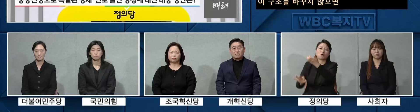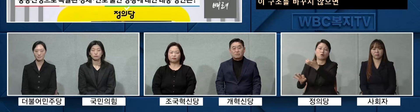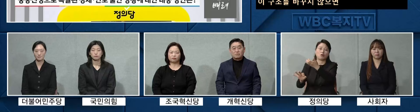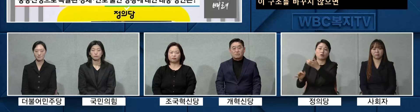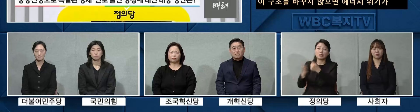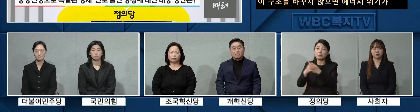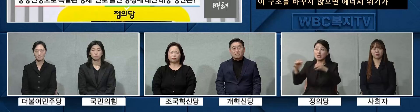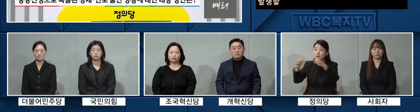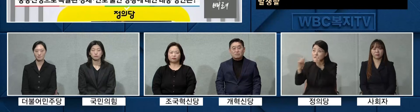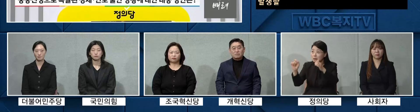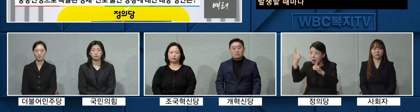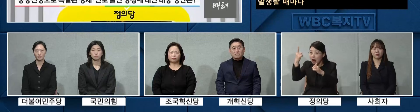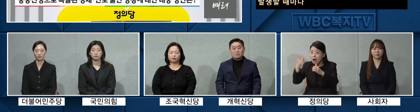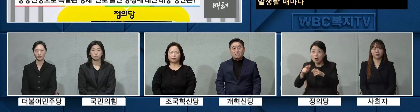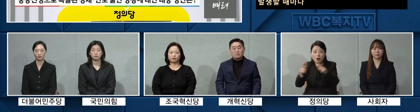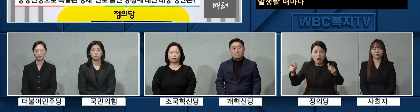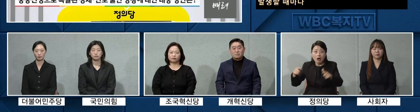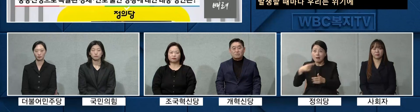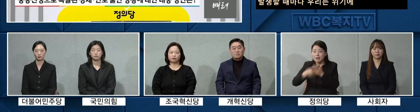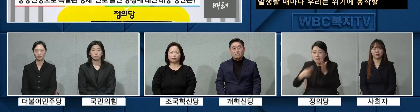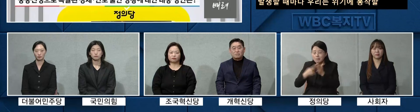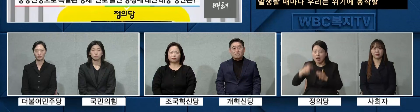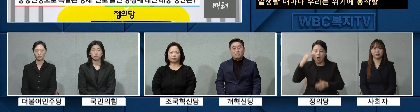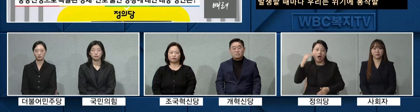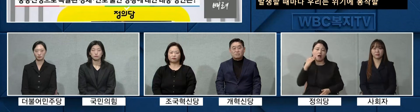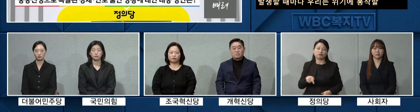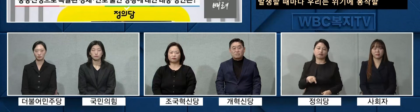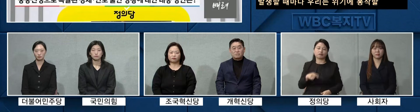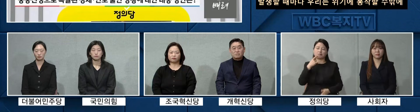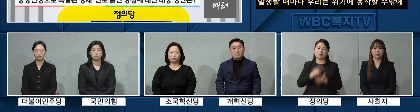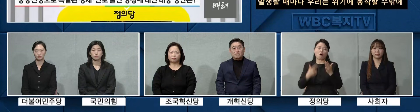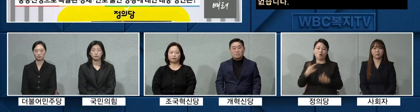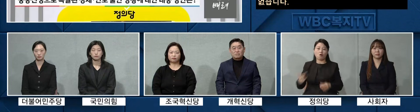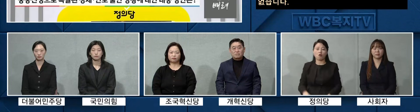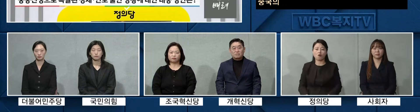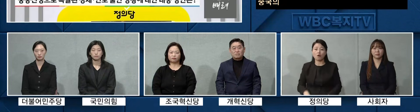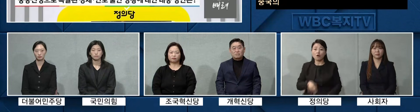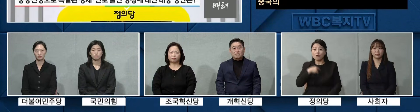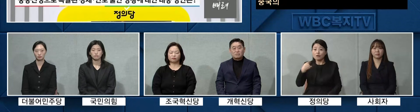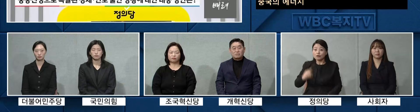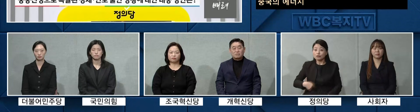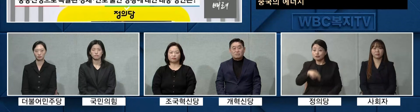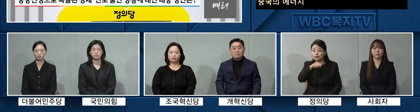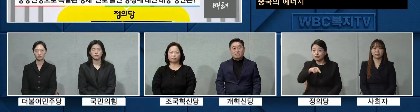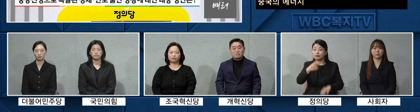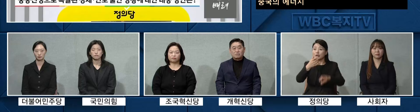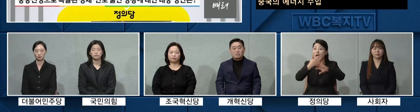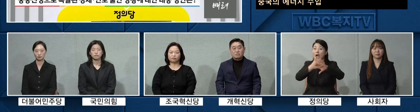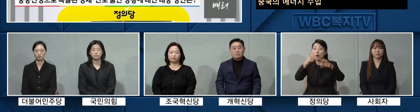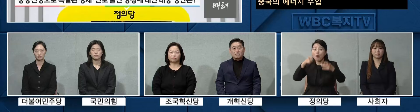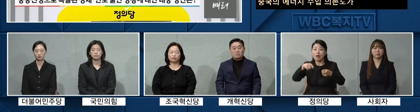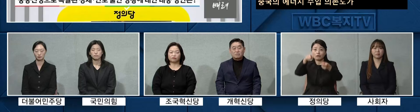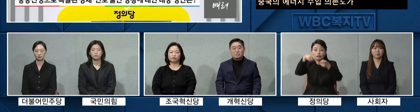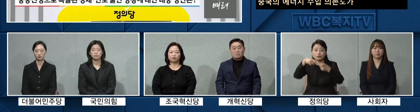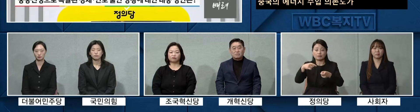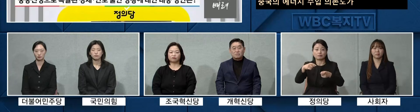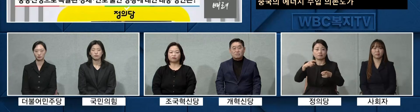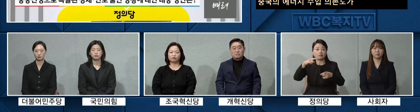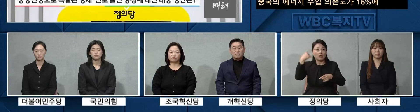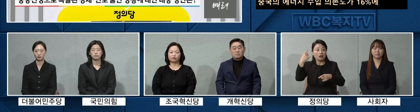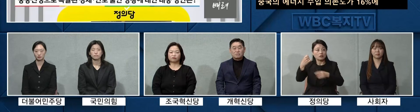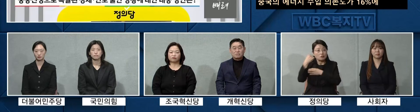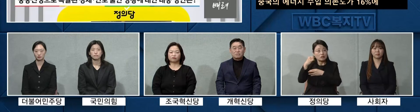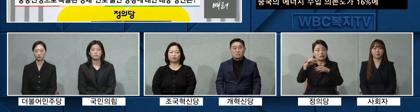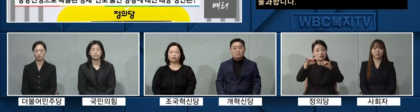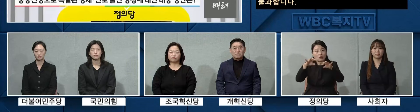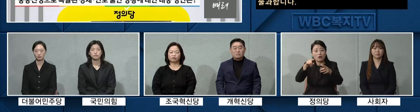위기에 봉착할 수밖에 없습니다. 중국의 에너지 수입 의존도가 16%에 불과합니다. 그리고 실제로